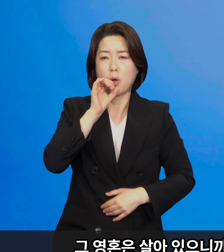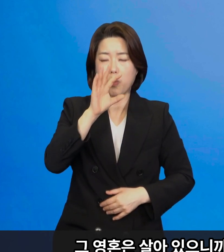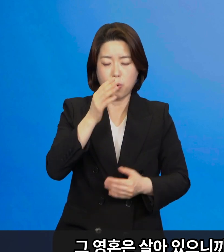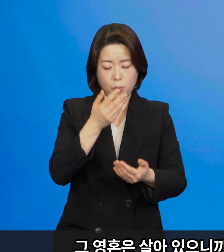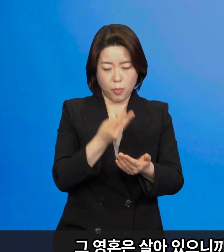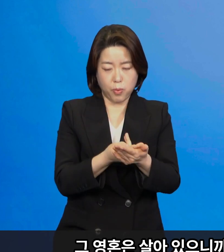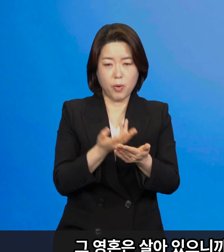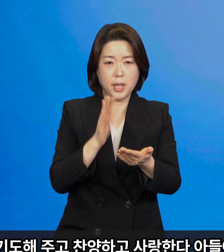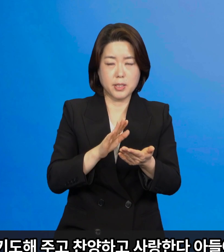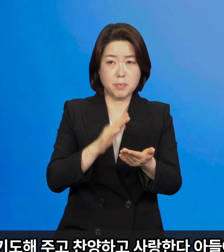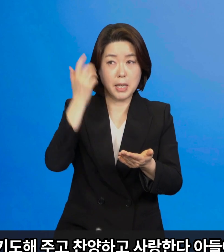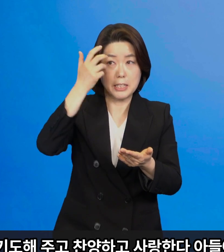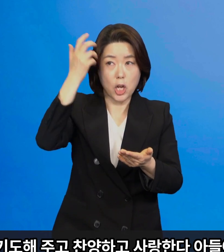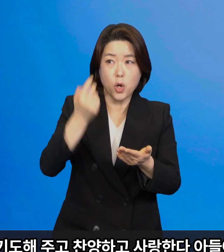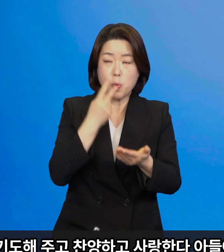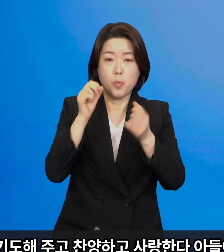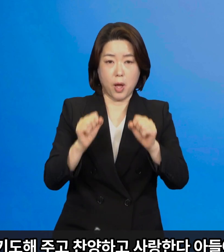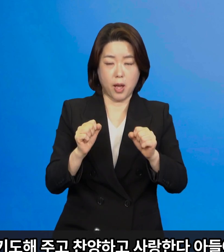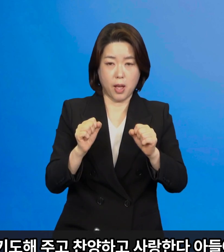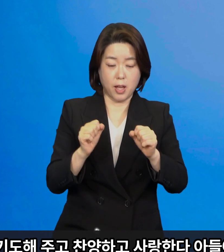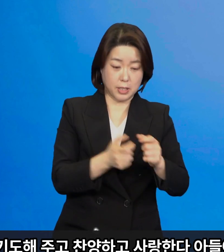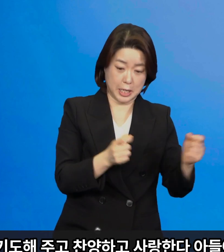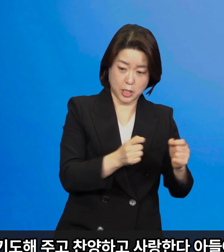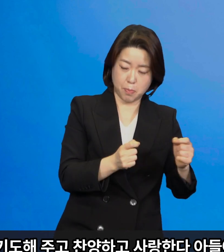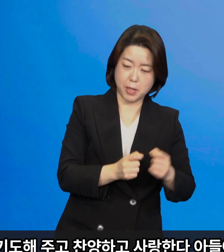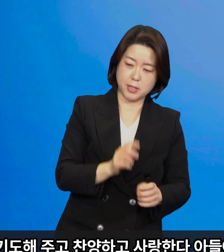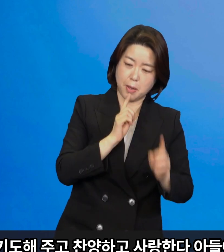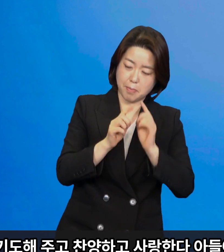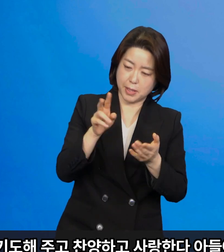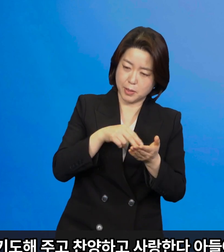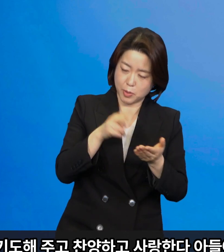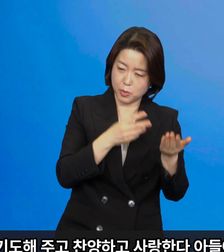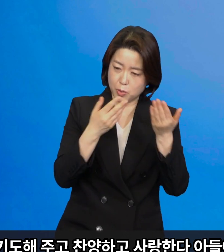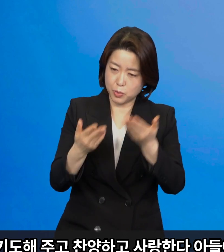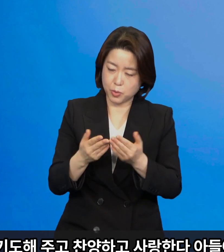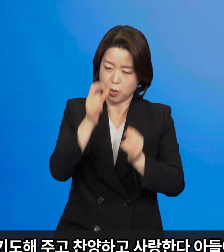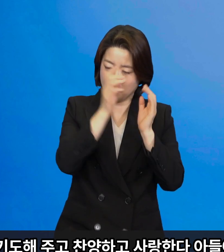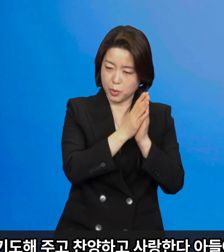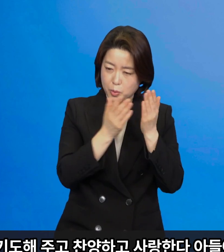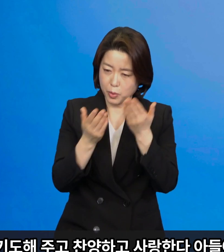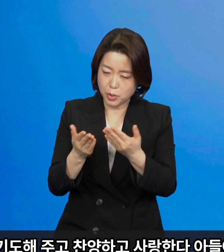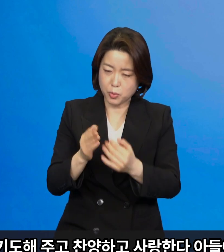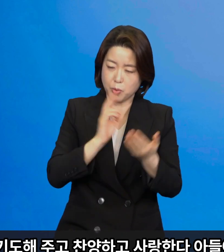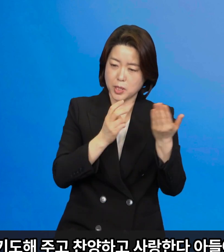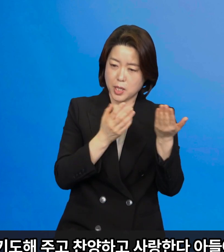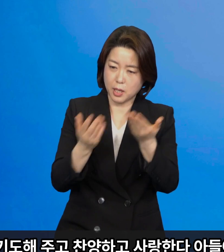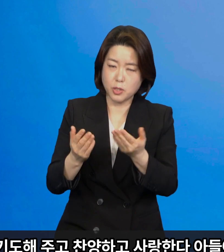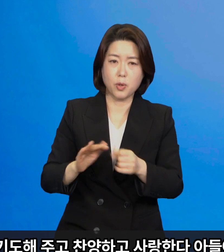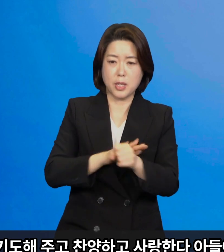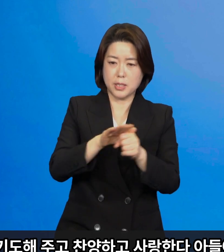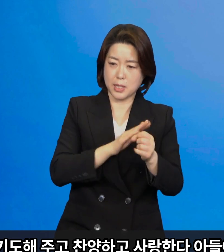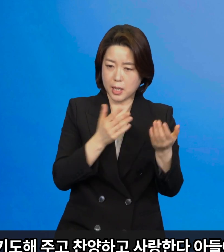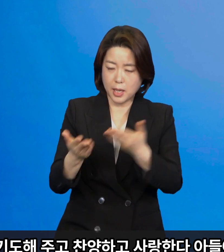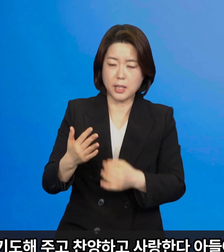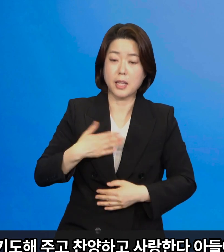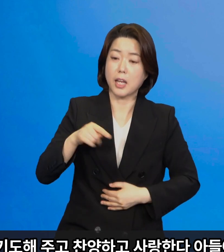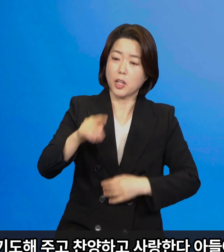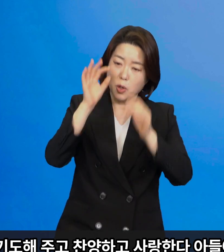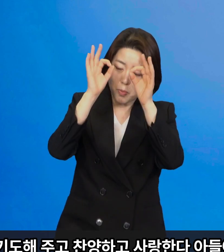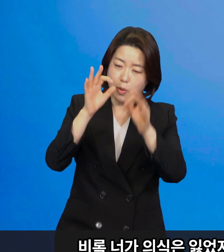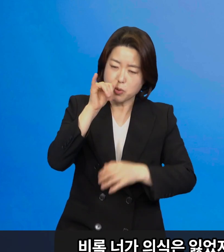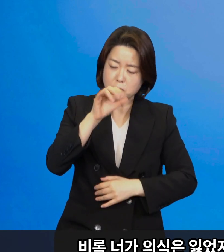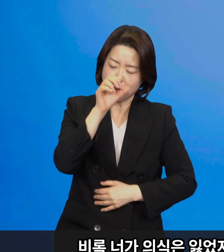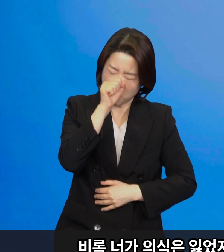말씀을 읽어주고 기도해주고 찬양하고 사랑한다 아들아, 내가 너를 볼 수 있으니 얼마나